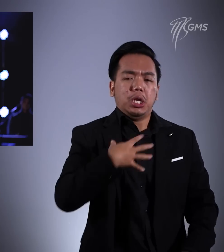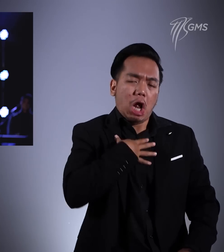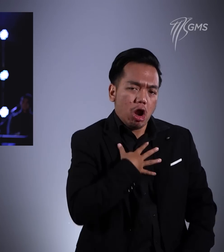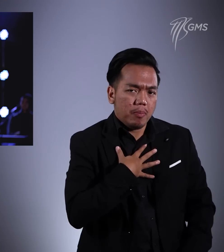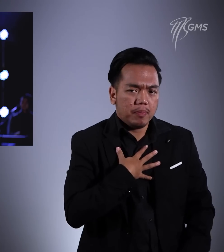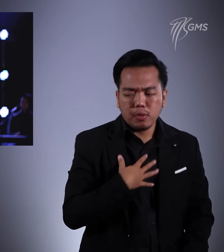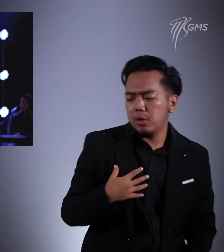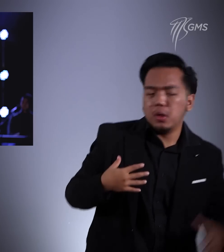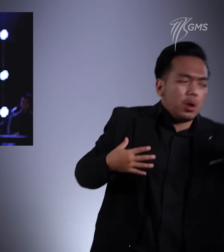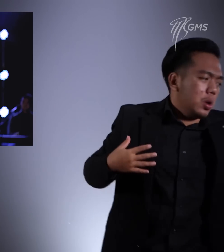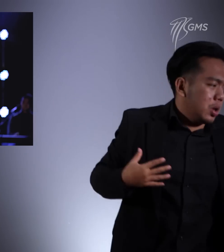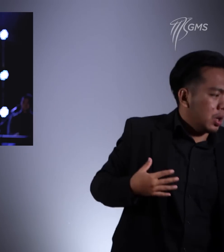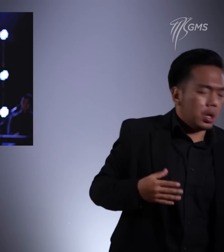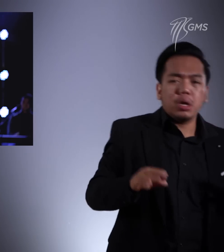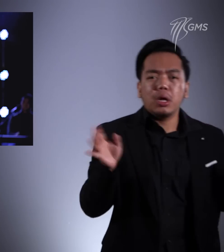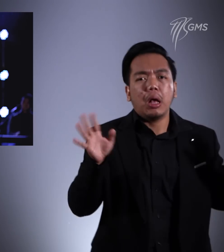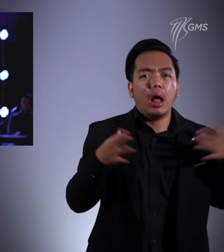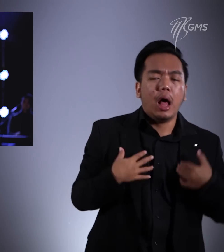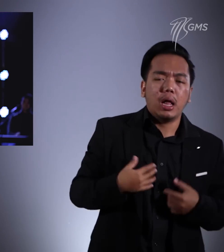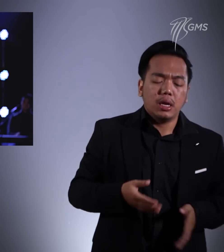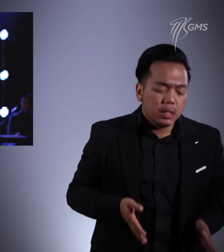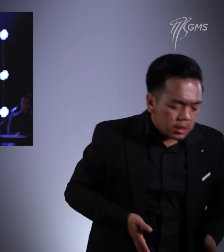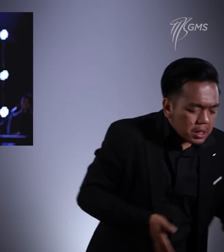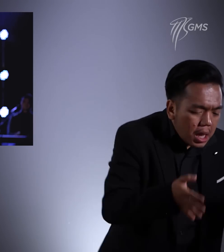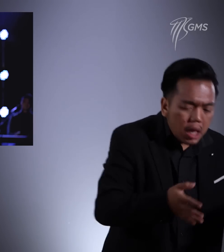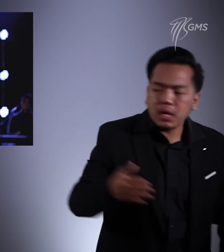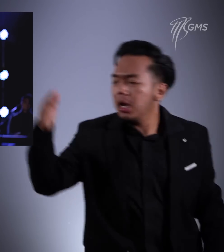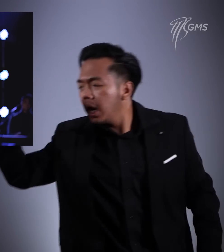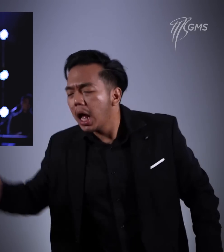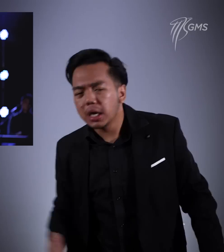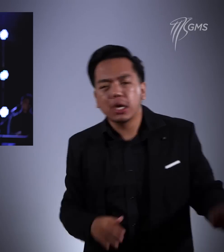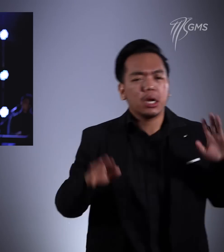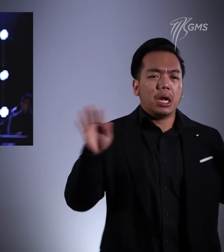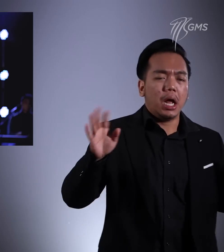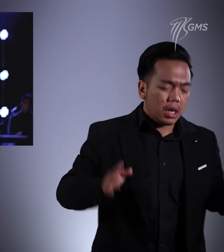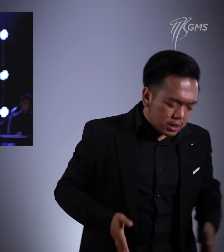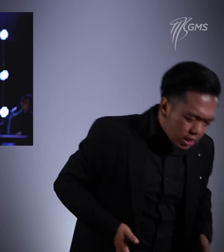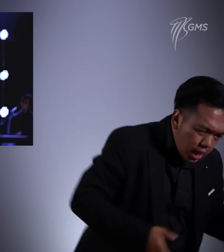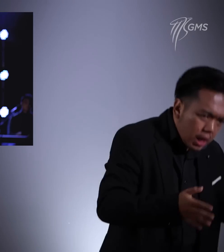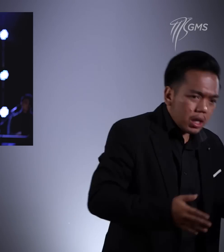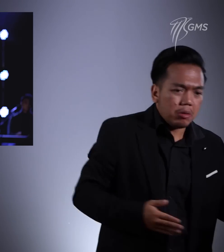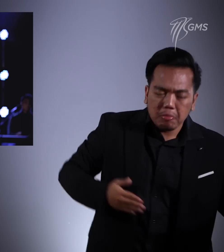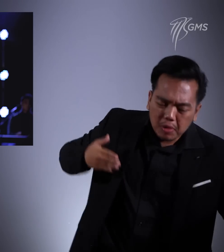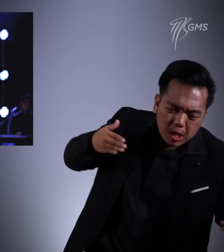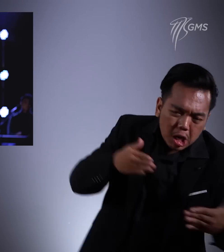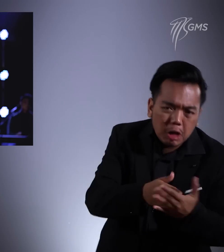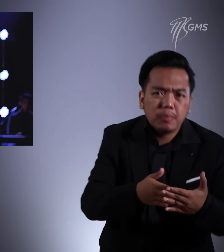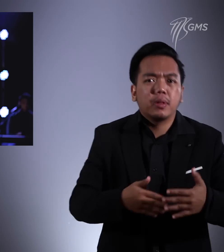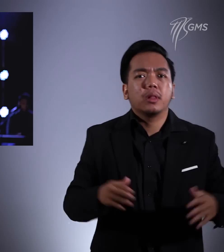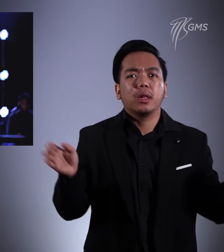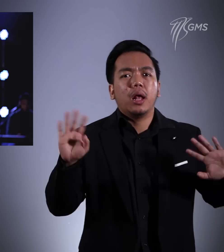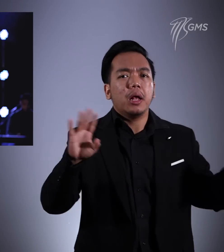jalan, kanan nggak ada jalan. Depan kena, belakang kena. Terhimpit kita nggak bisa kemana-mana, mau mati nggak